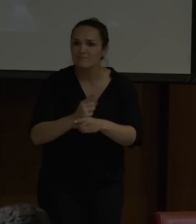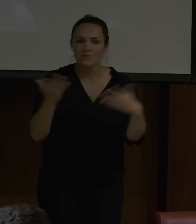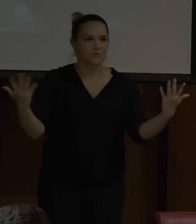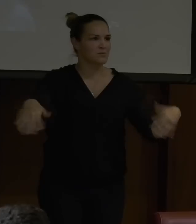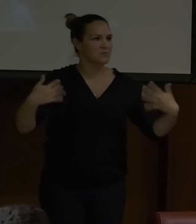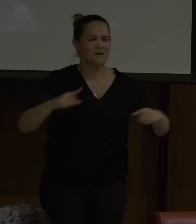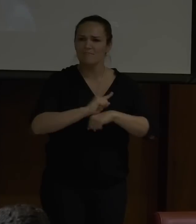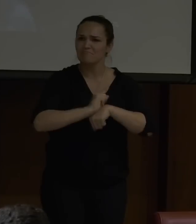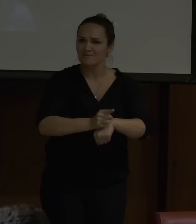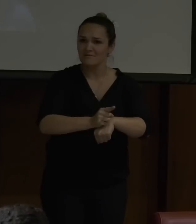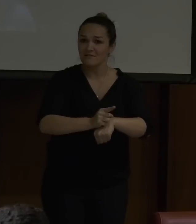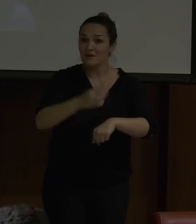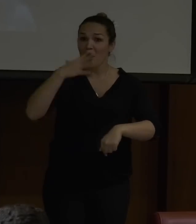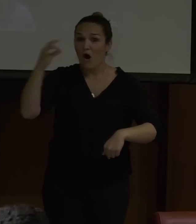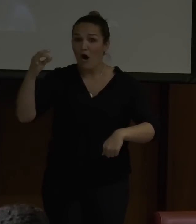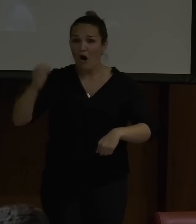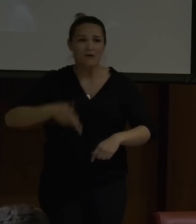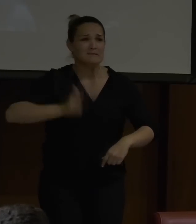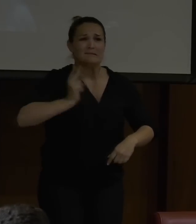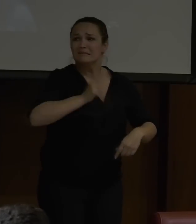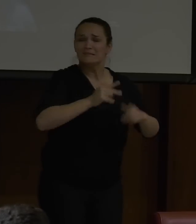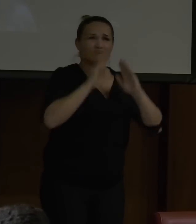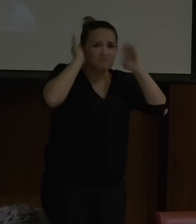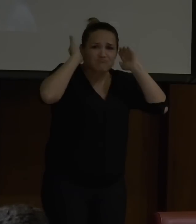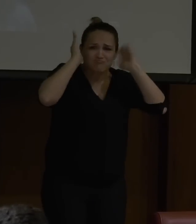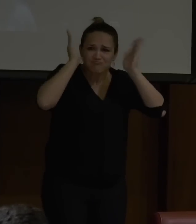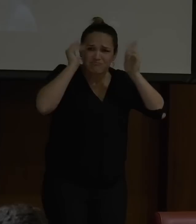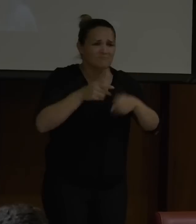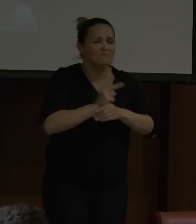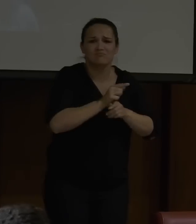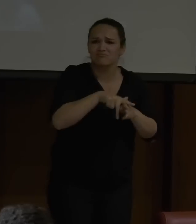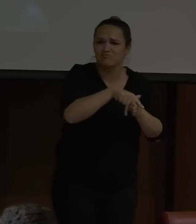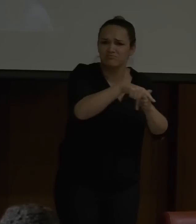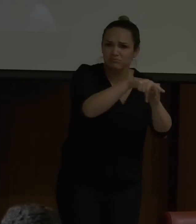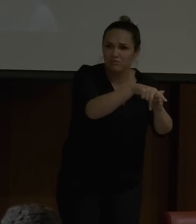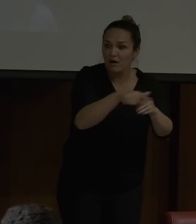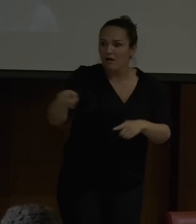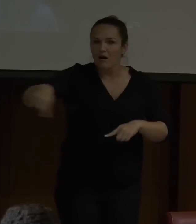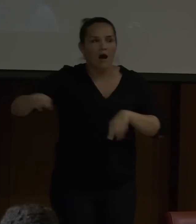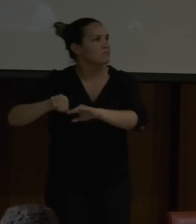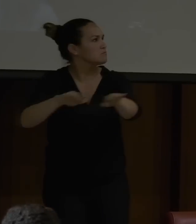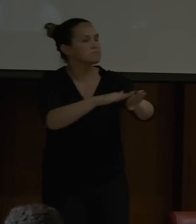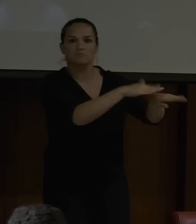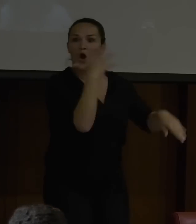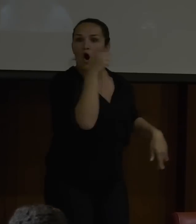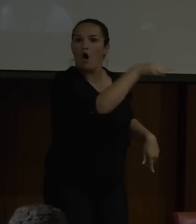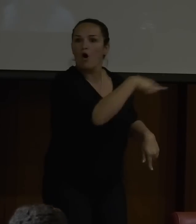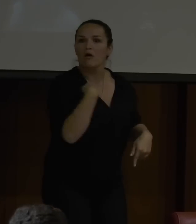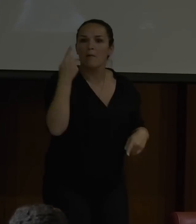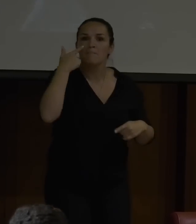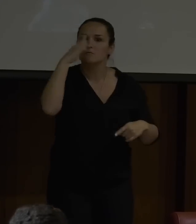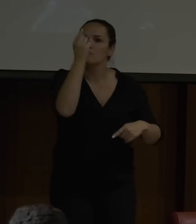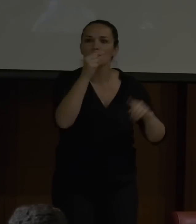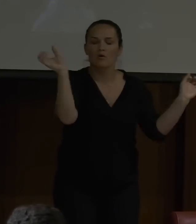tan rápido que Leandro no alcanzó a llegar a los pajales. La noticia de que Leandro era adivino se regó por toda la